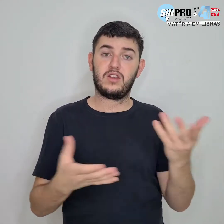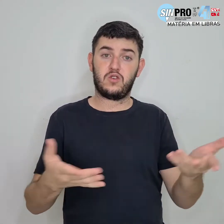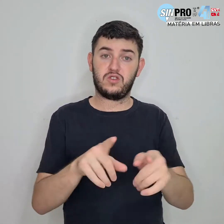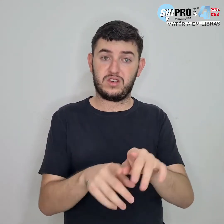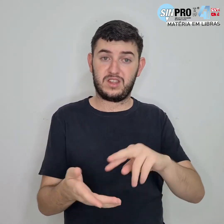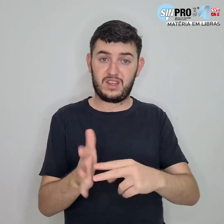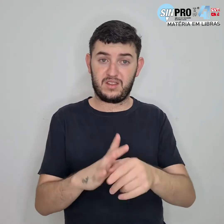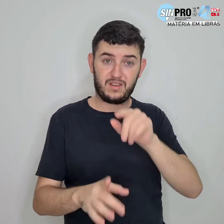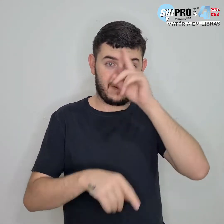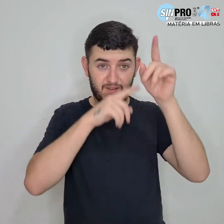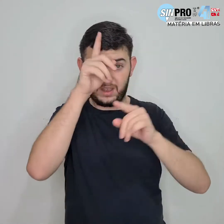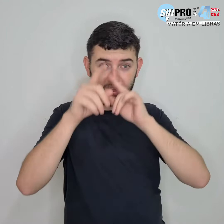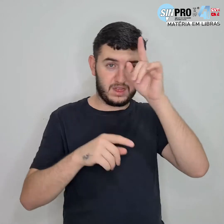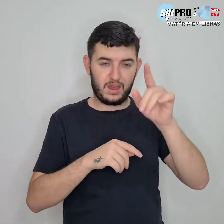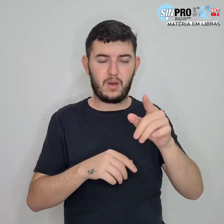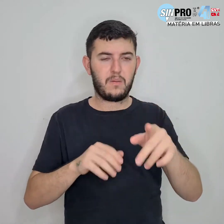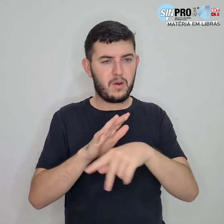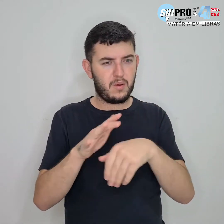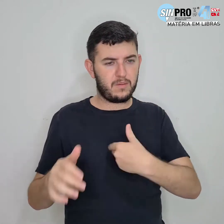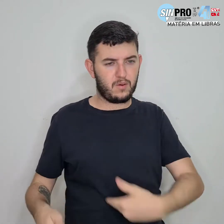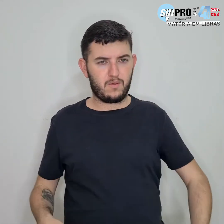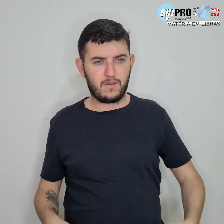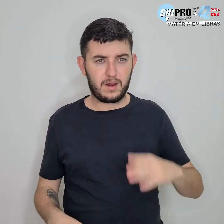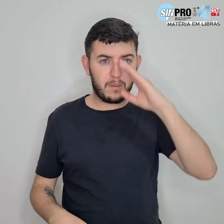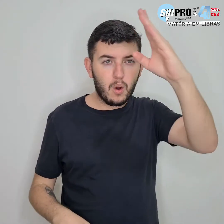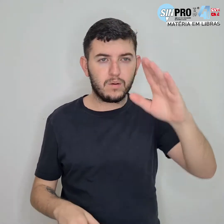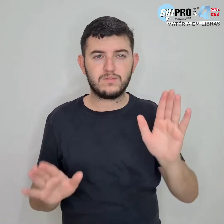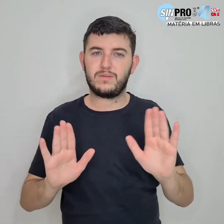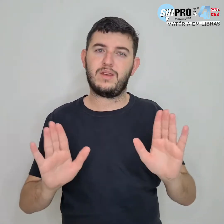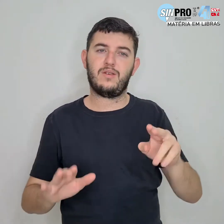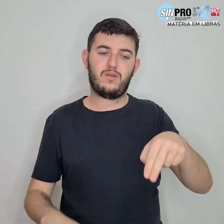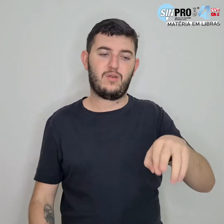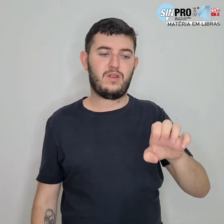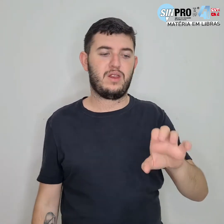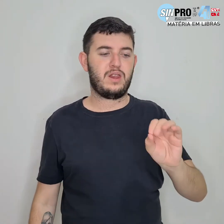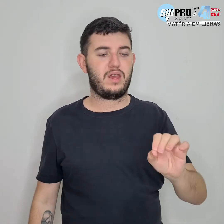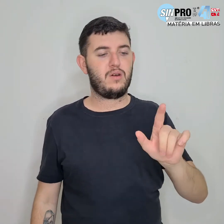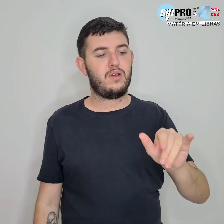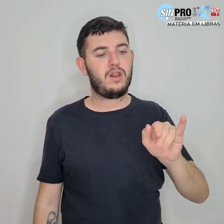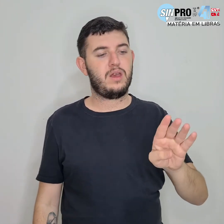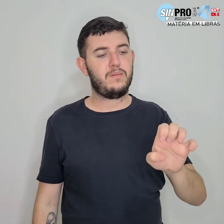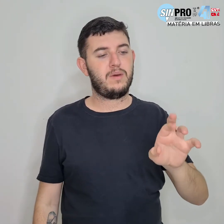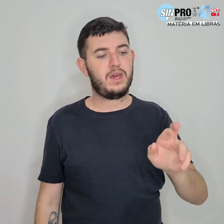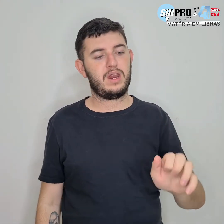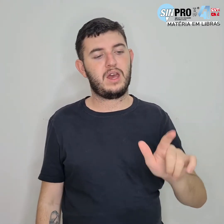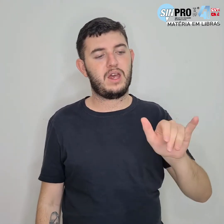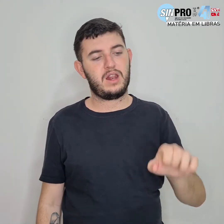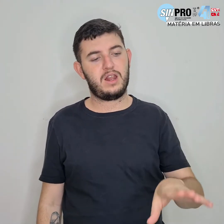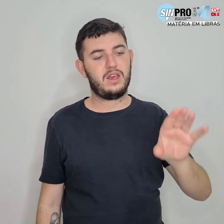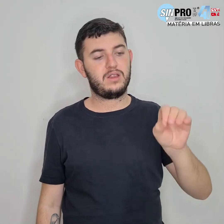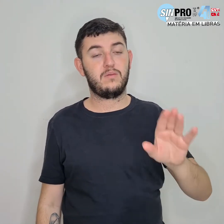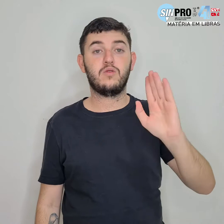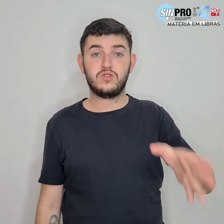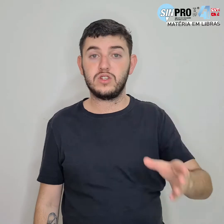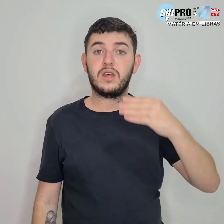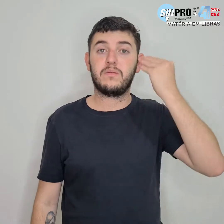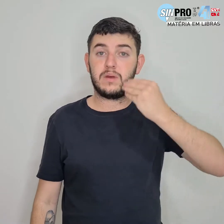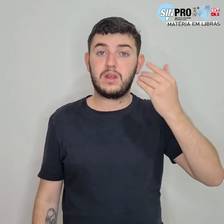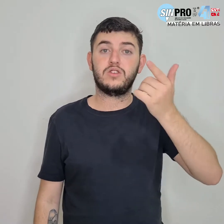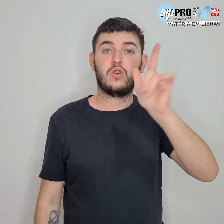governo reacionário de Bolsonaro. O neoliberalismo desenfreado já foi a aposta de outros governos do mundo e